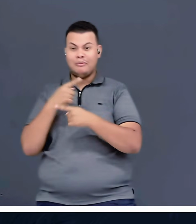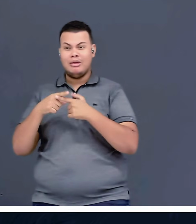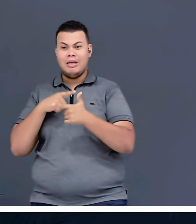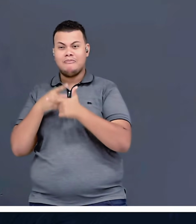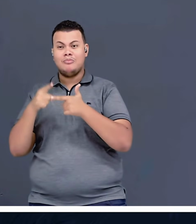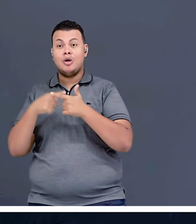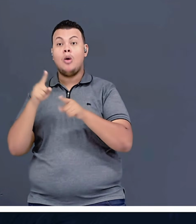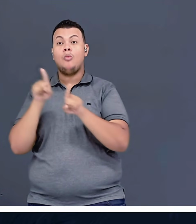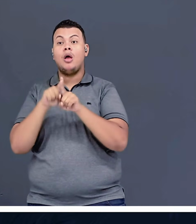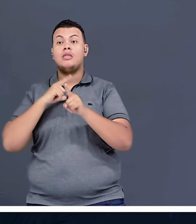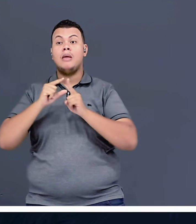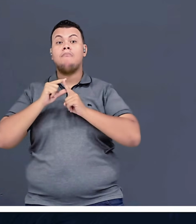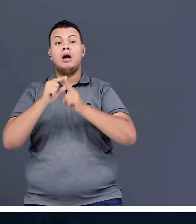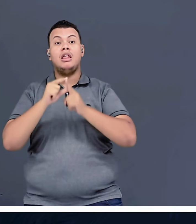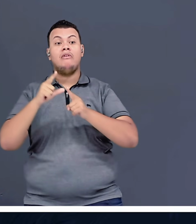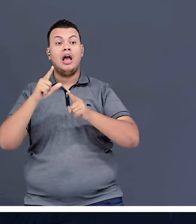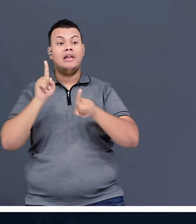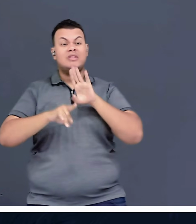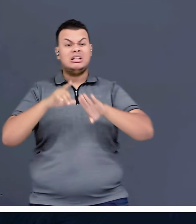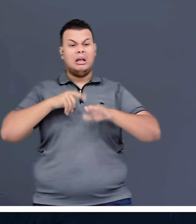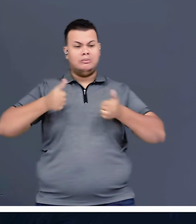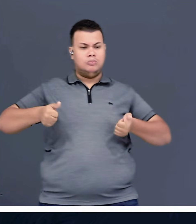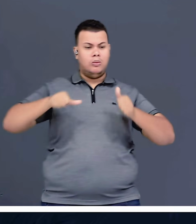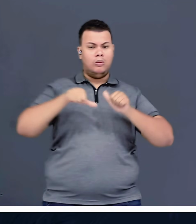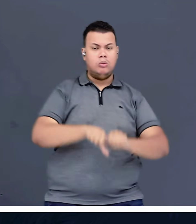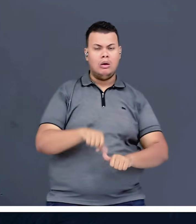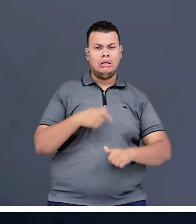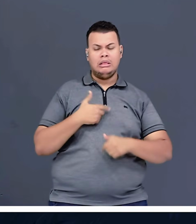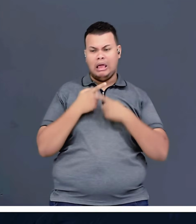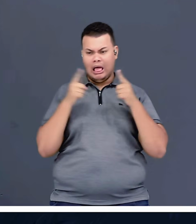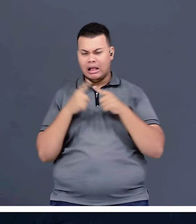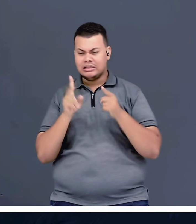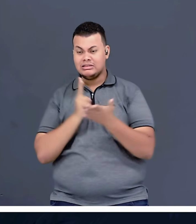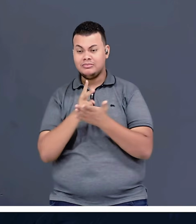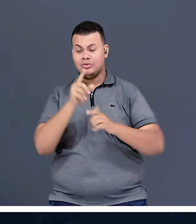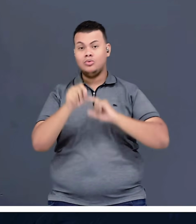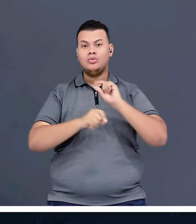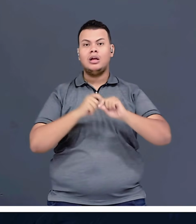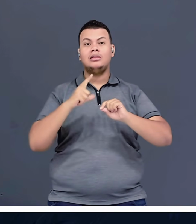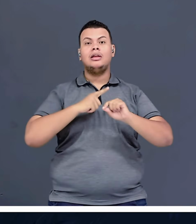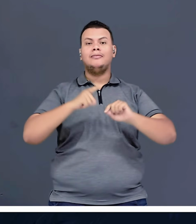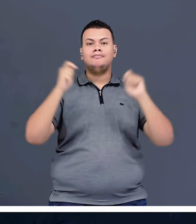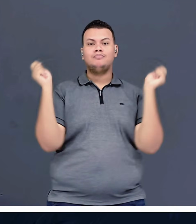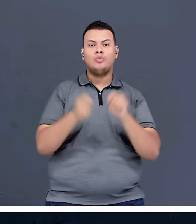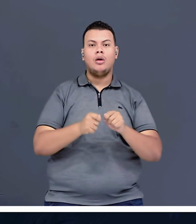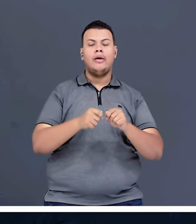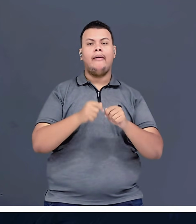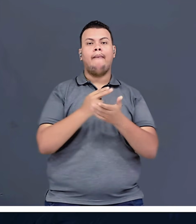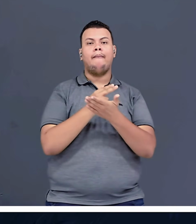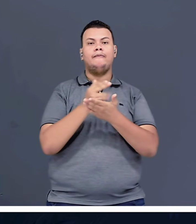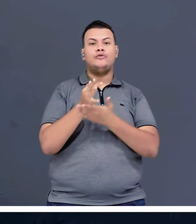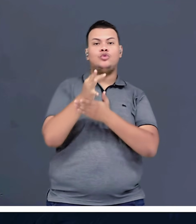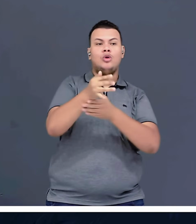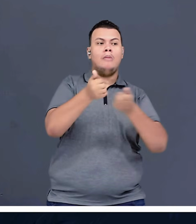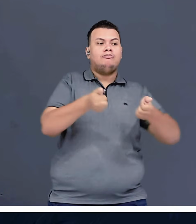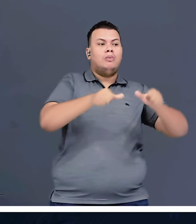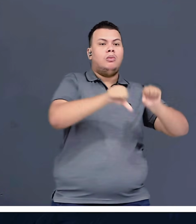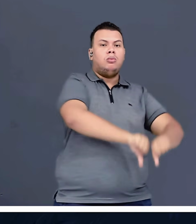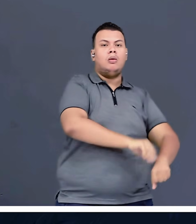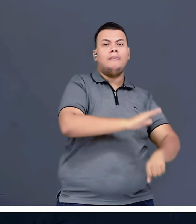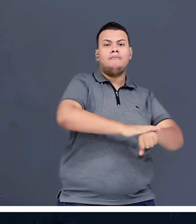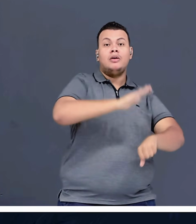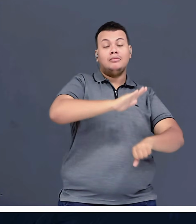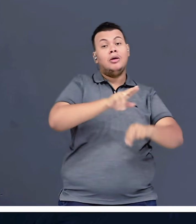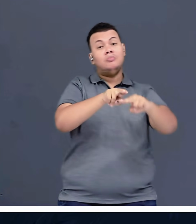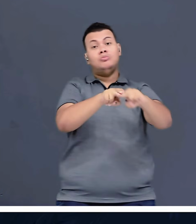nossas palavras malditas da murmuração e da reclamação está abrindo a porta para mais escassez. O que a gente tinha que fazer ali é rir